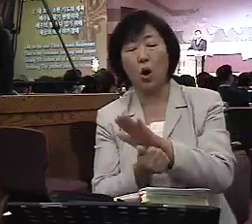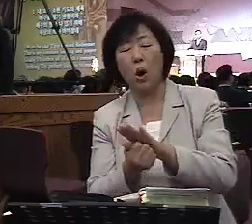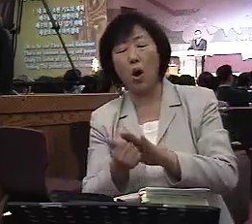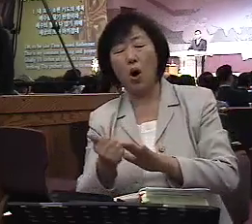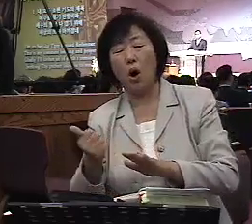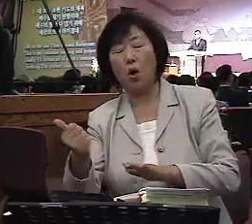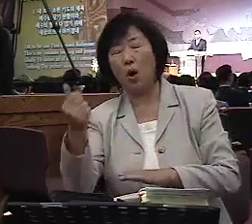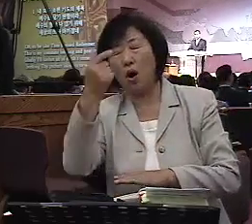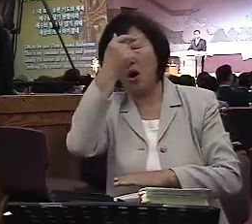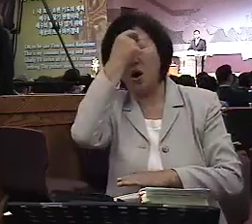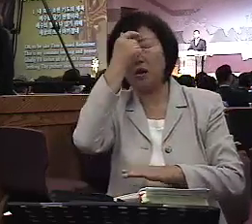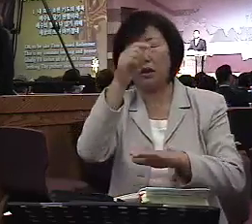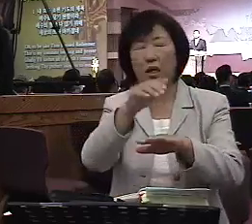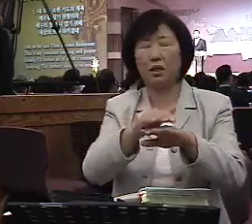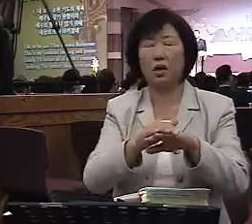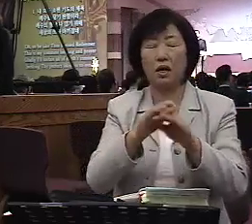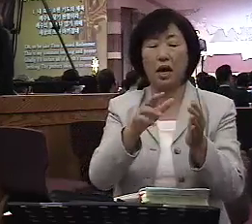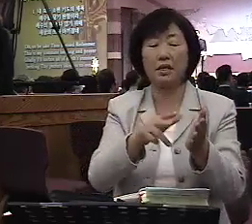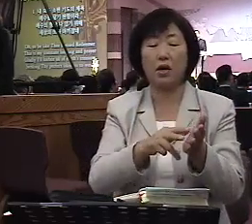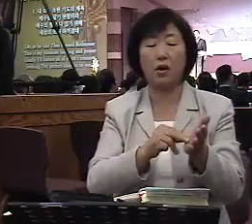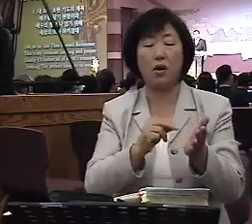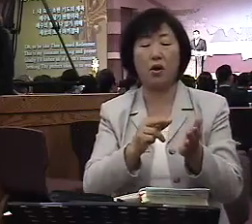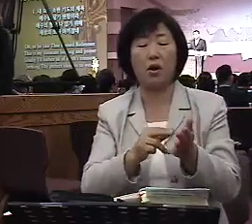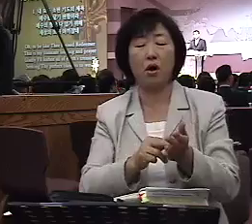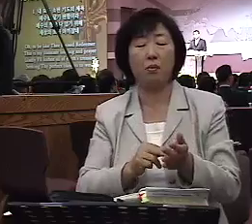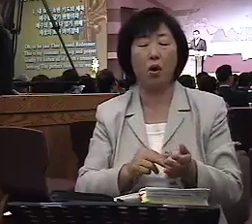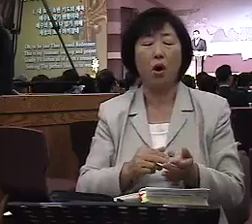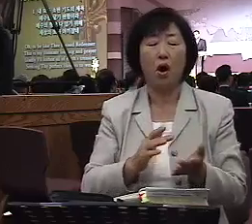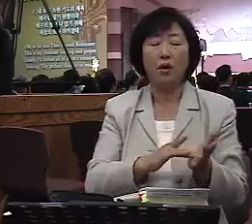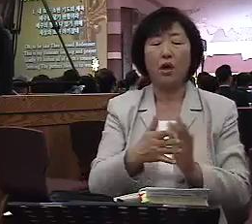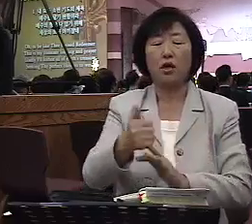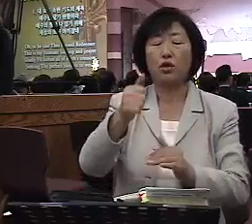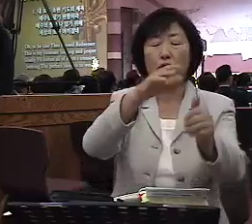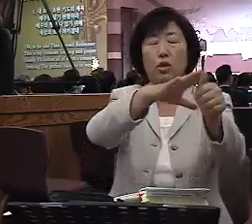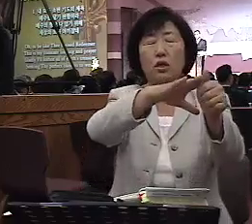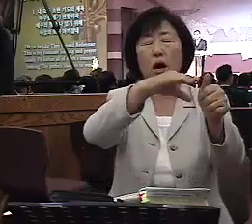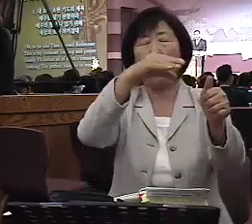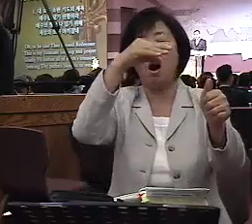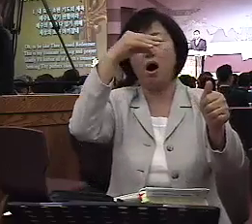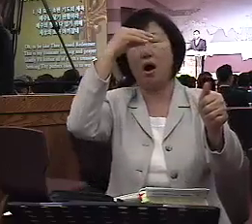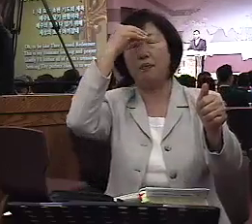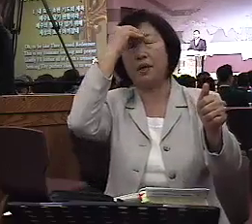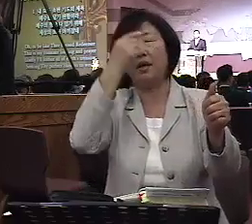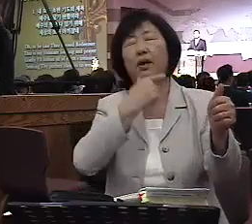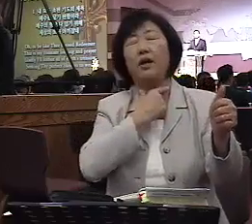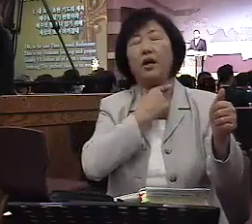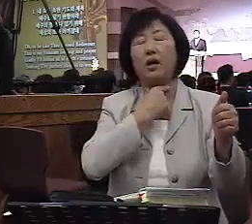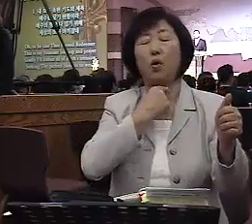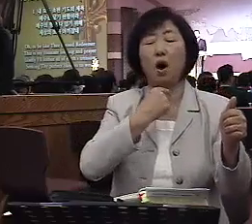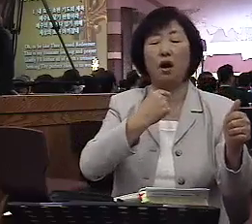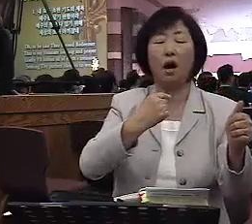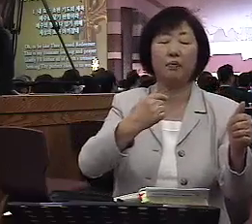모든 소원 기도의 제목 예수를